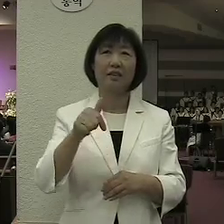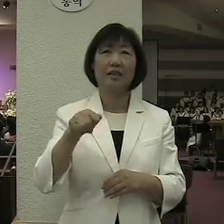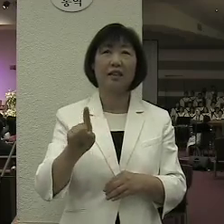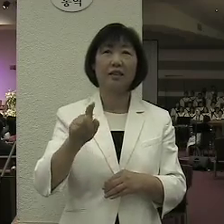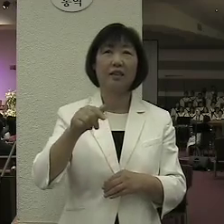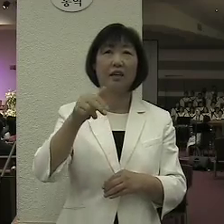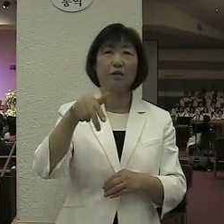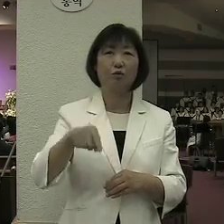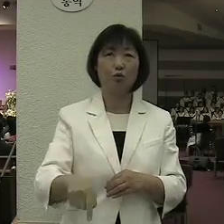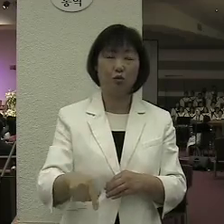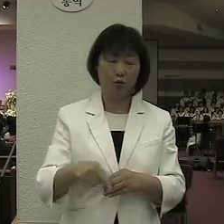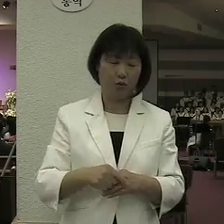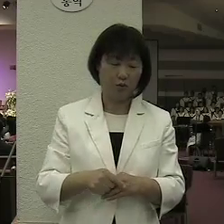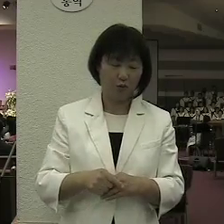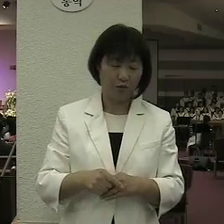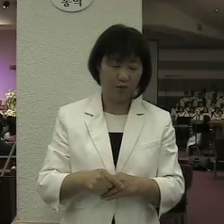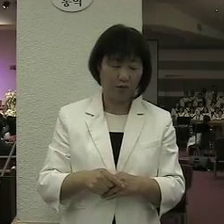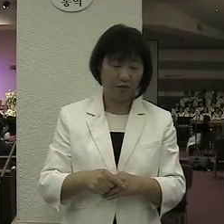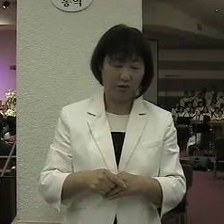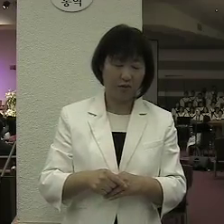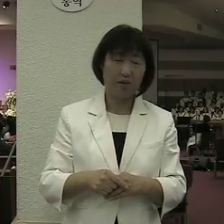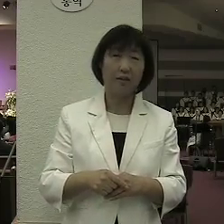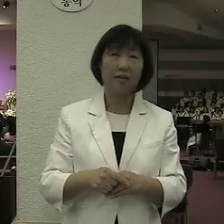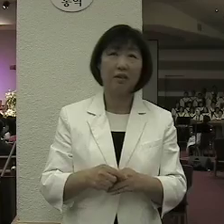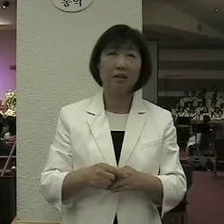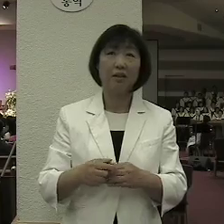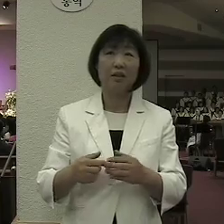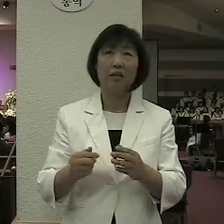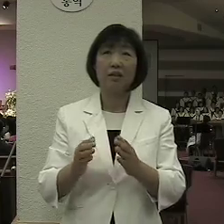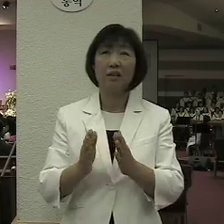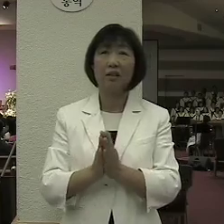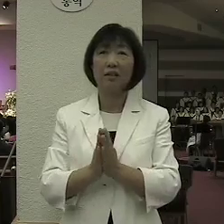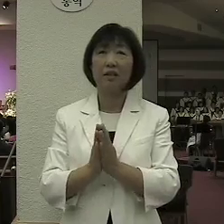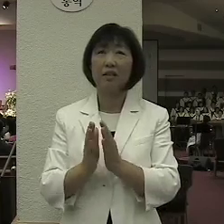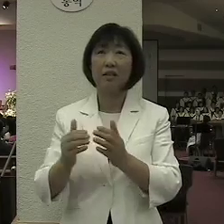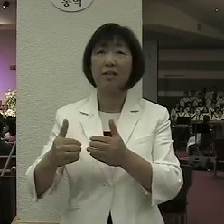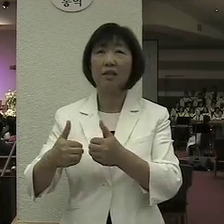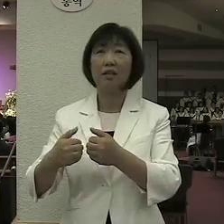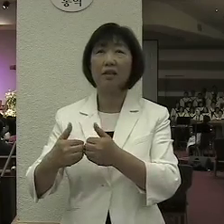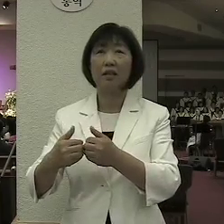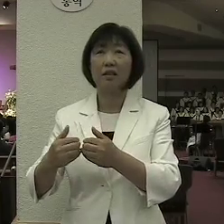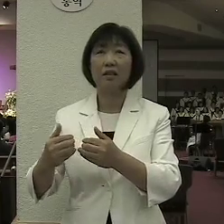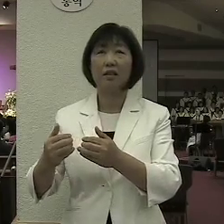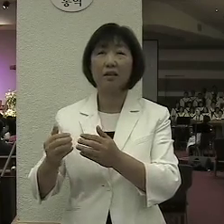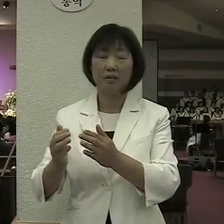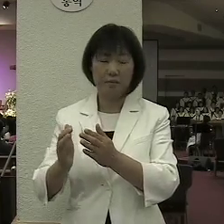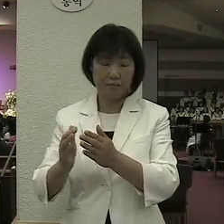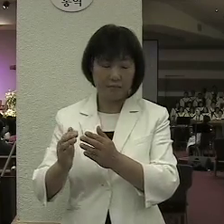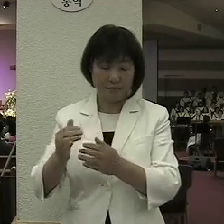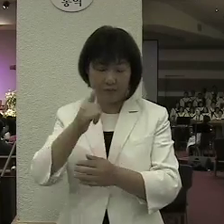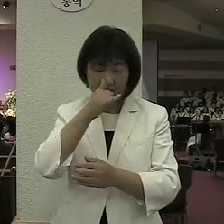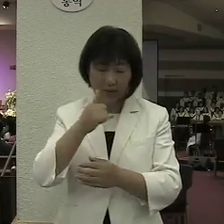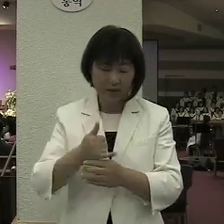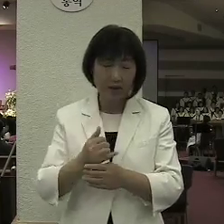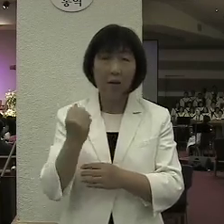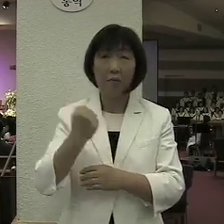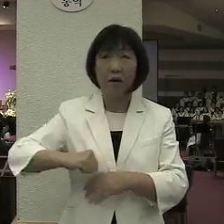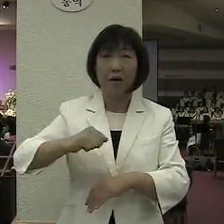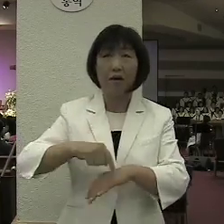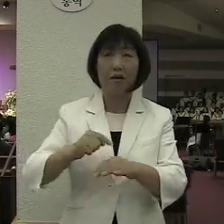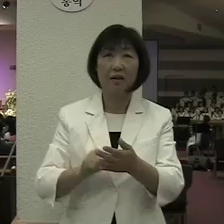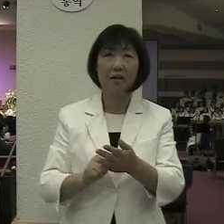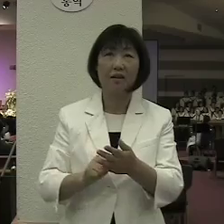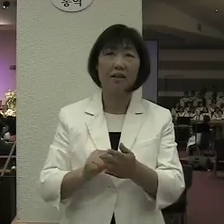했대요. 그 20살 때 근데 그가 언제 바뀌었냐면 20대 초반에 그날에도 그냥